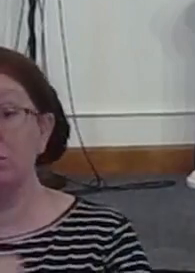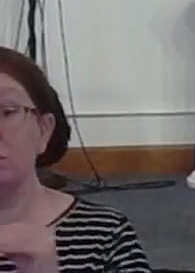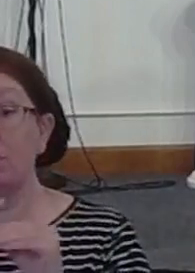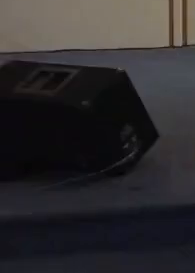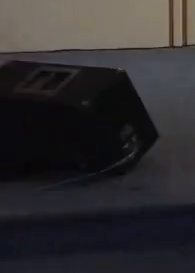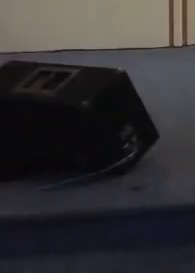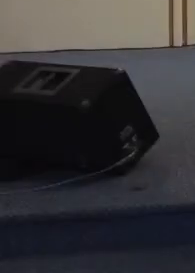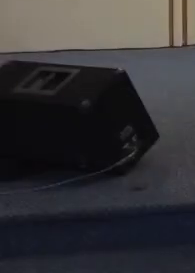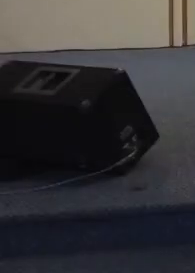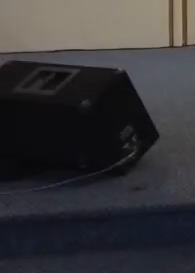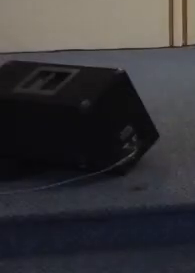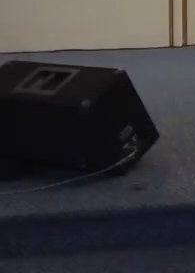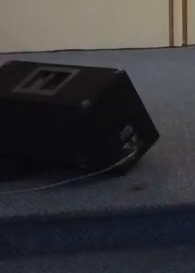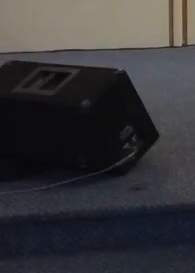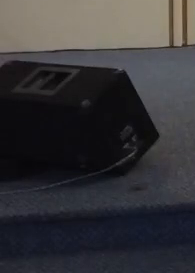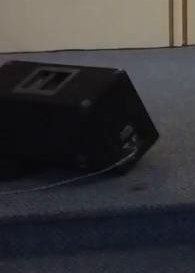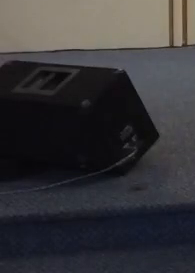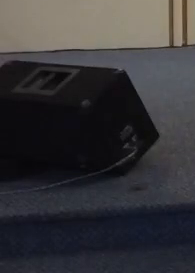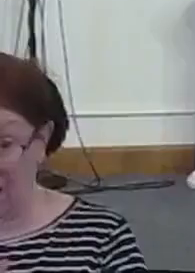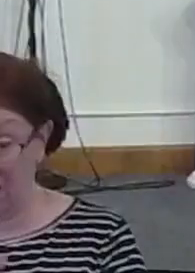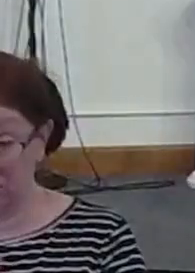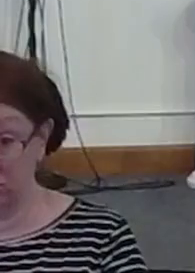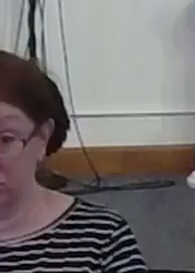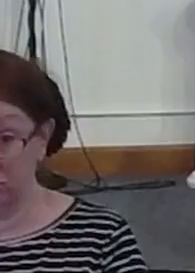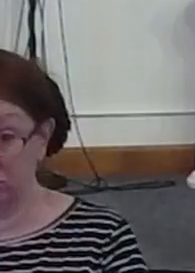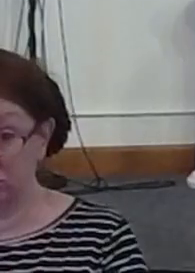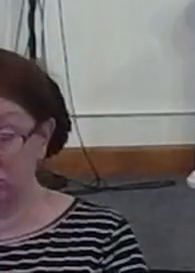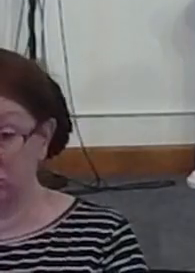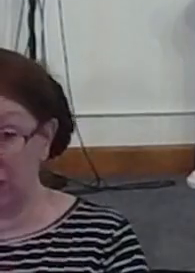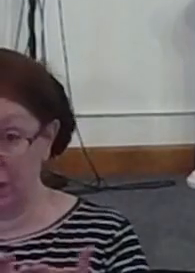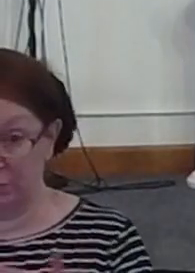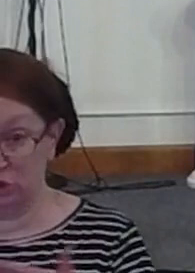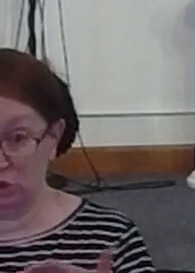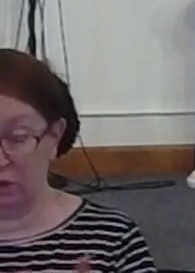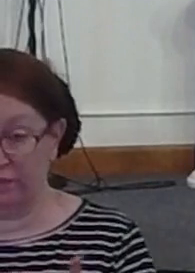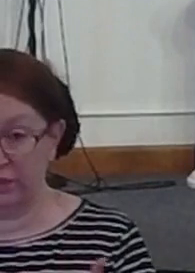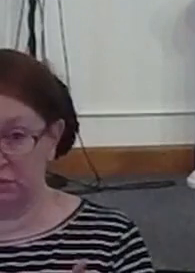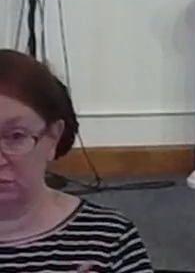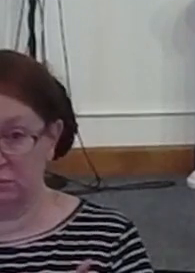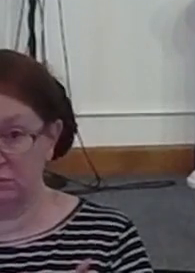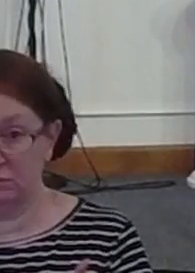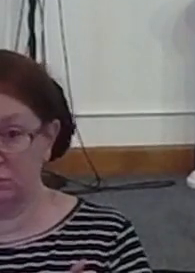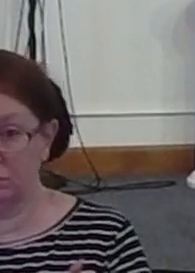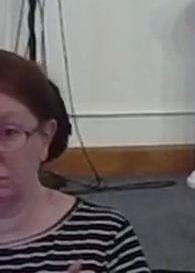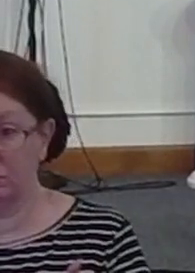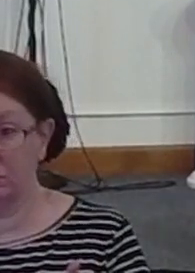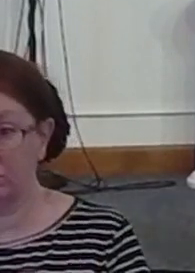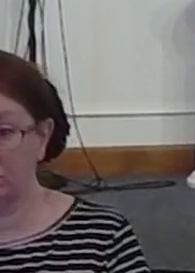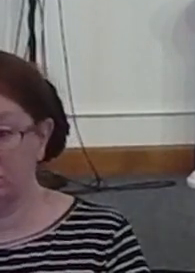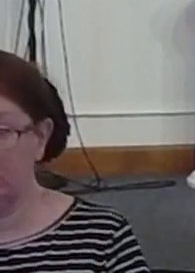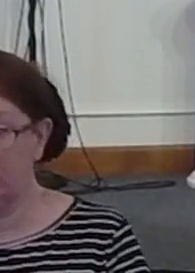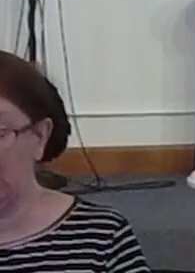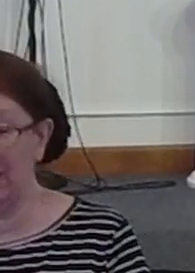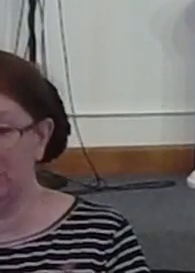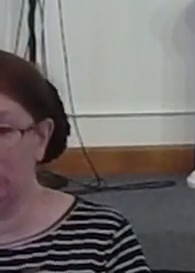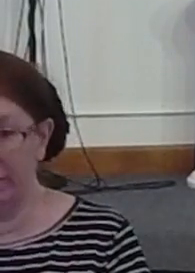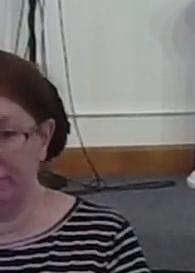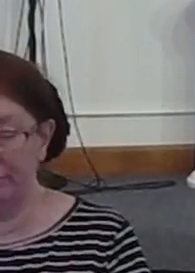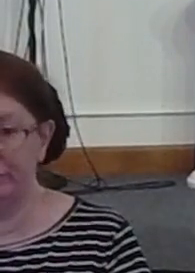el Dios al que yo estoy hablando el día de hoy. Ese es el Dios al que yo sirvo. Ese es el Dios al que yo creo que tú sirves.